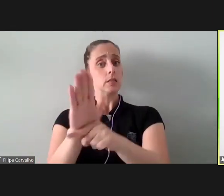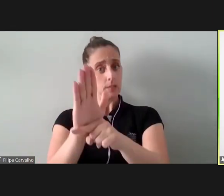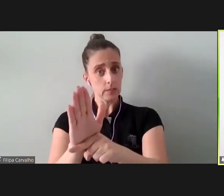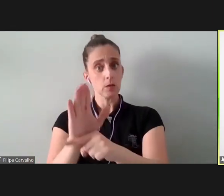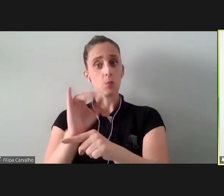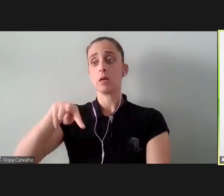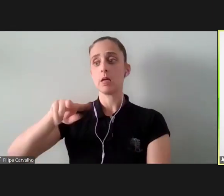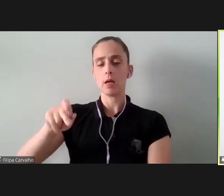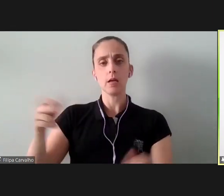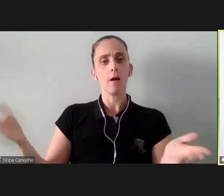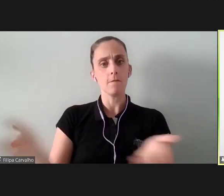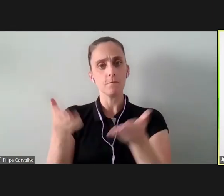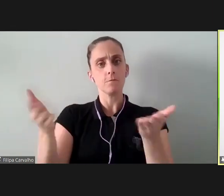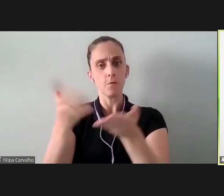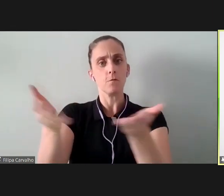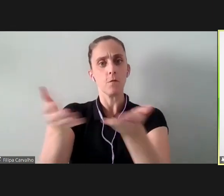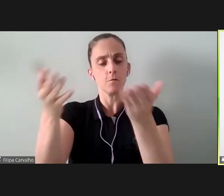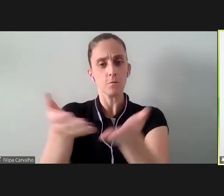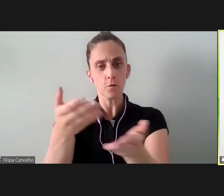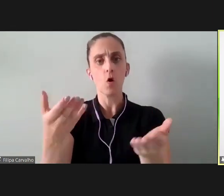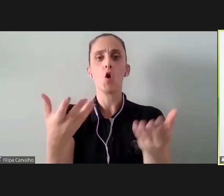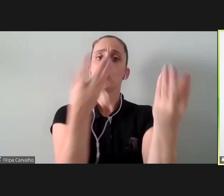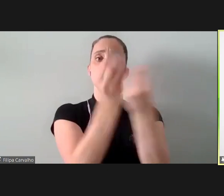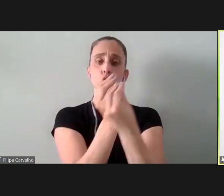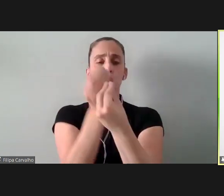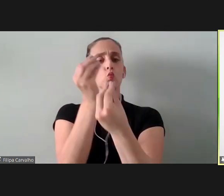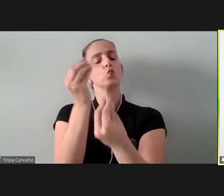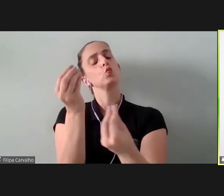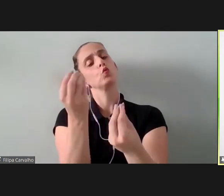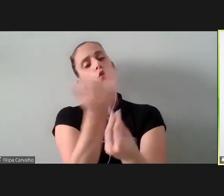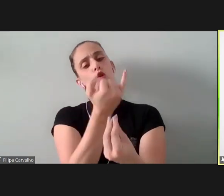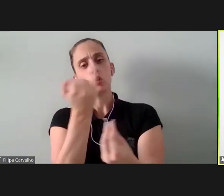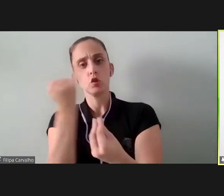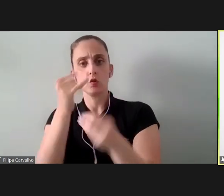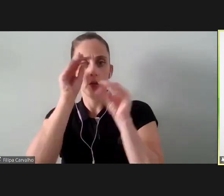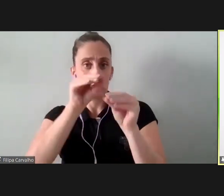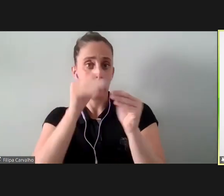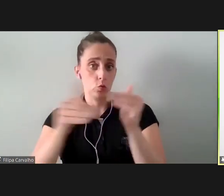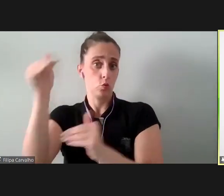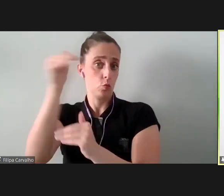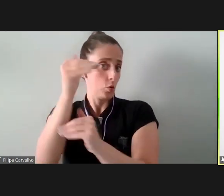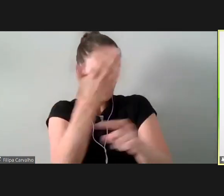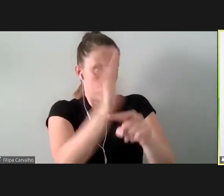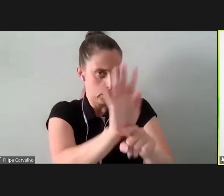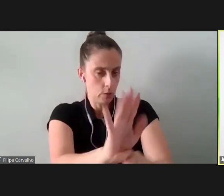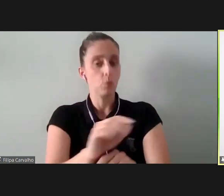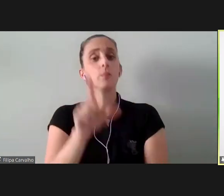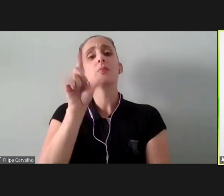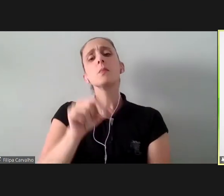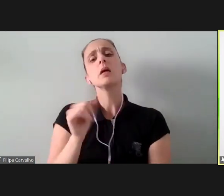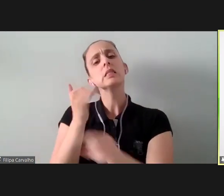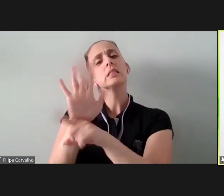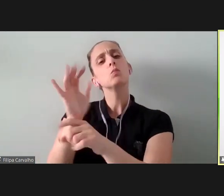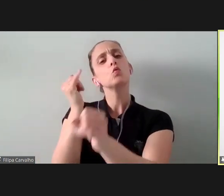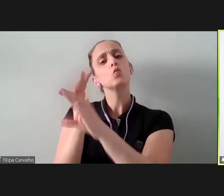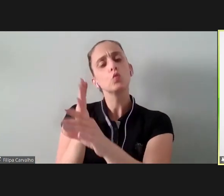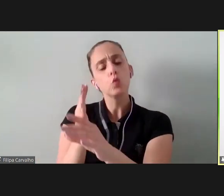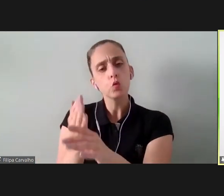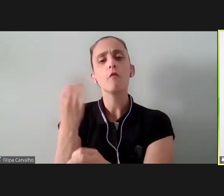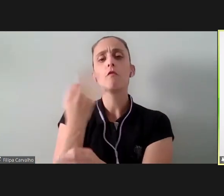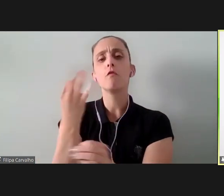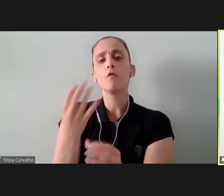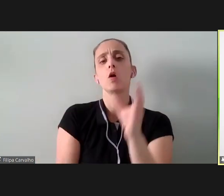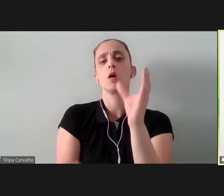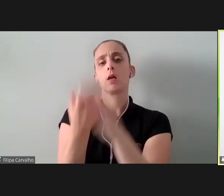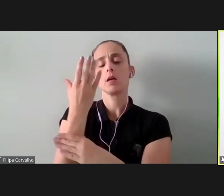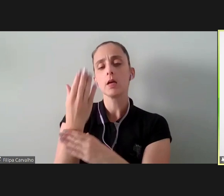INA dinamizou exclusivamente junto das instituições de ensino superior. Outro exemplo foi a construção da